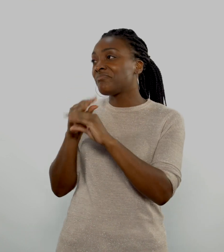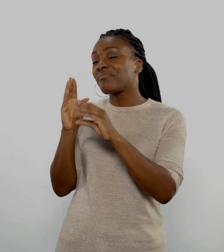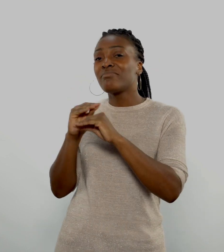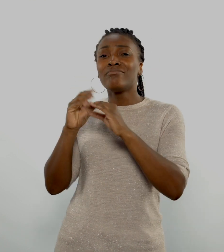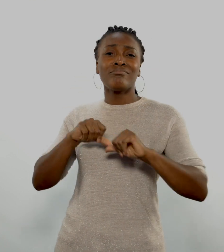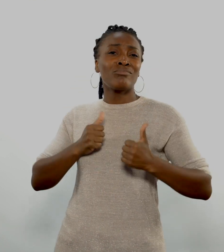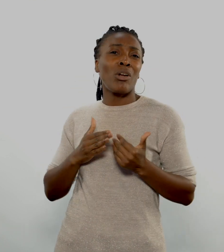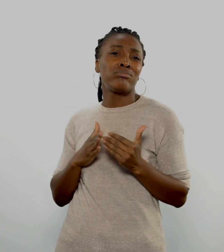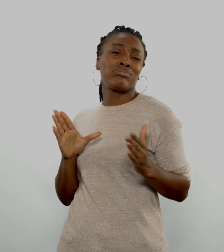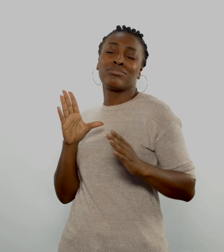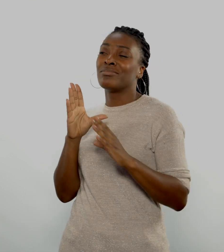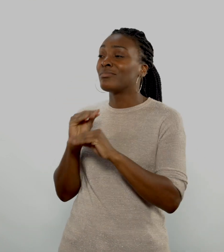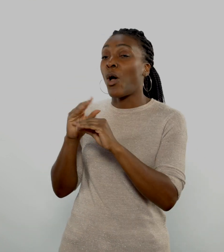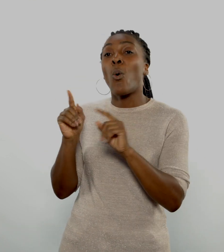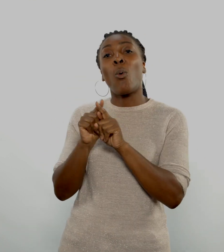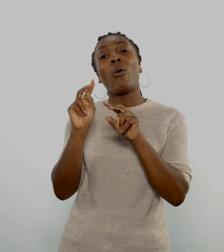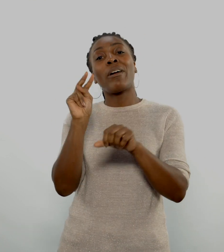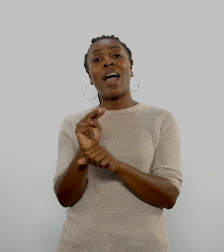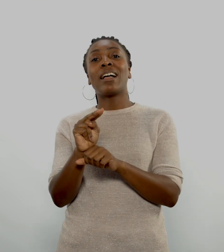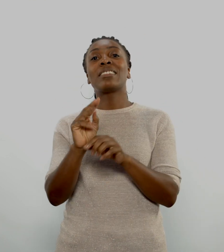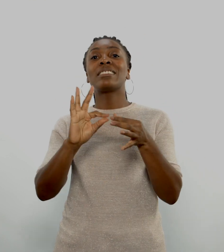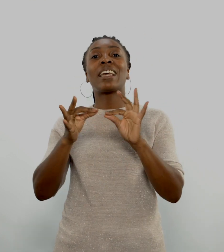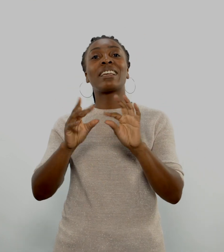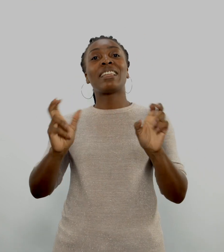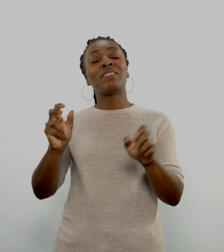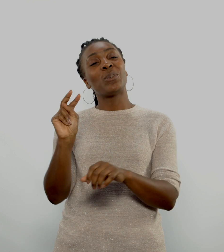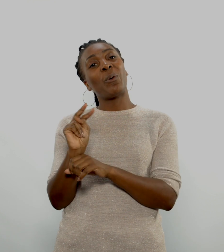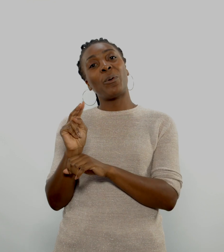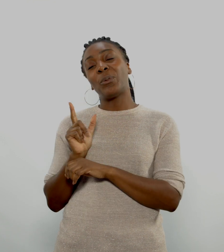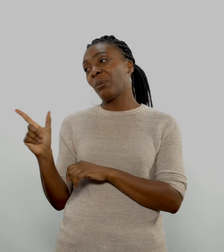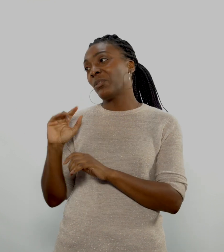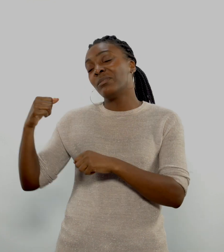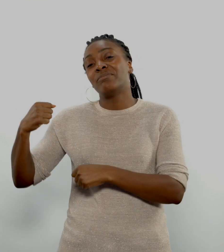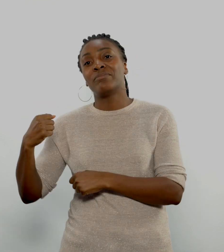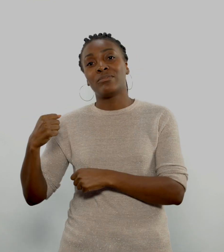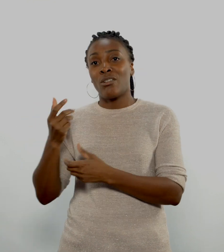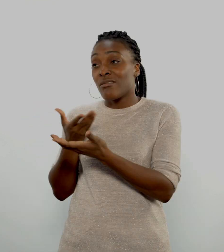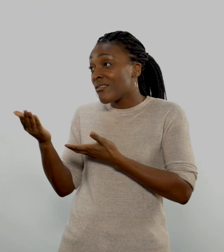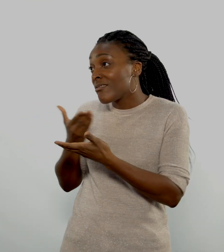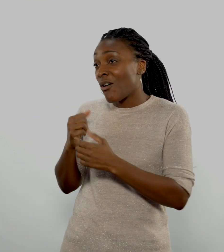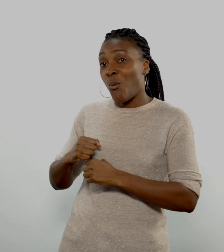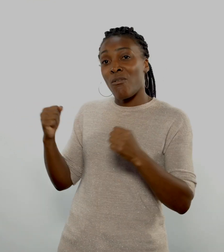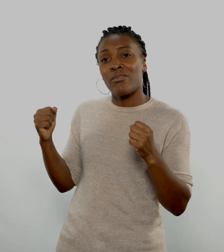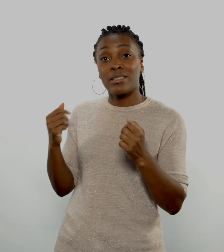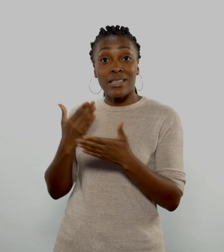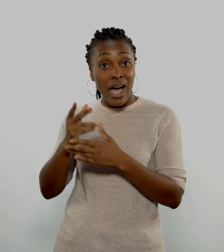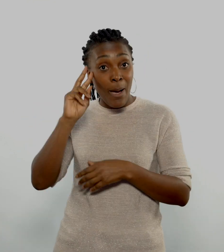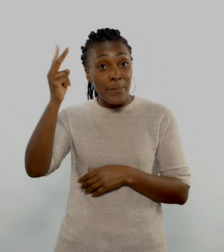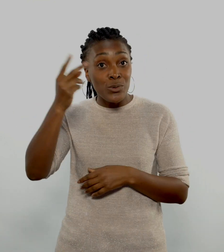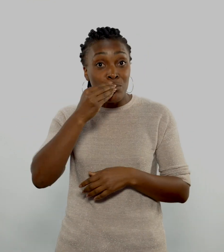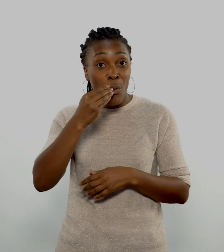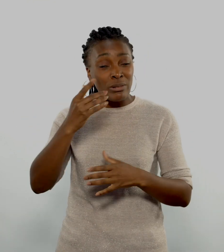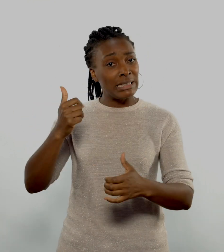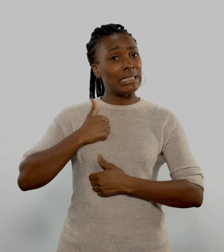On discute à cœur ouvert, on regarde parfois un épisode d'une série et on échange, on s'ouvre et on partage. Ça, c'est